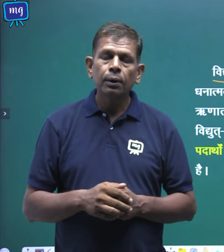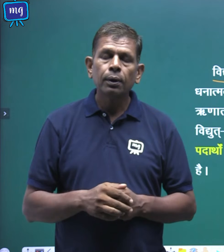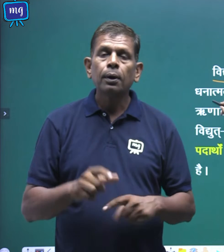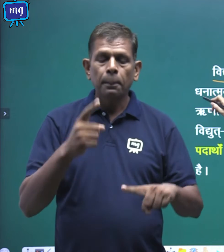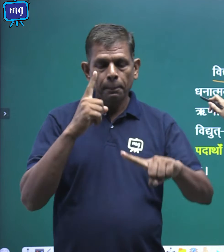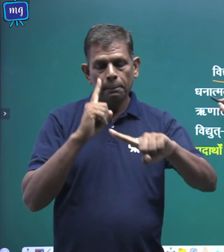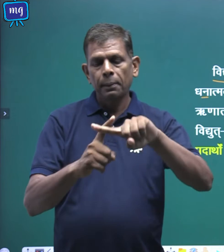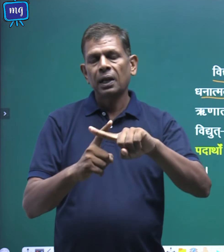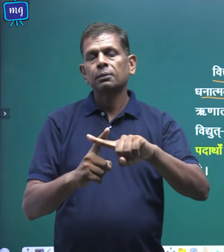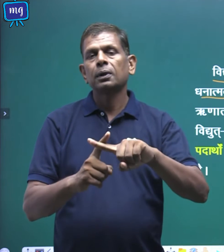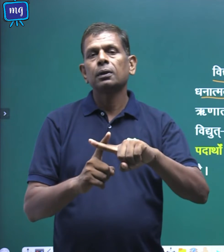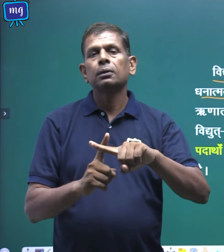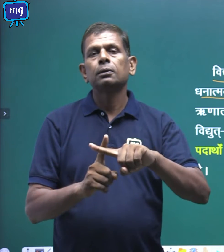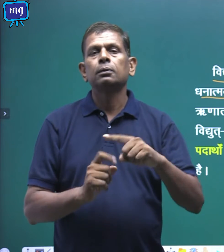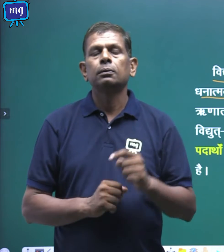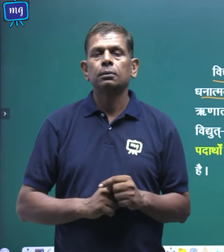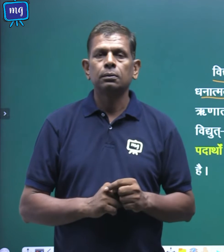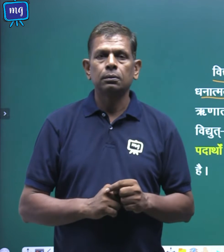धनात्मक सिरा